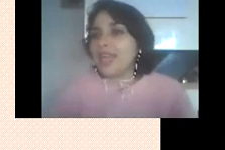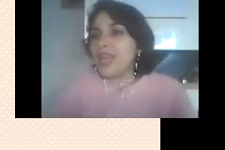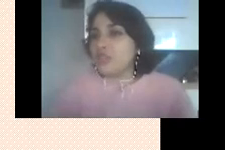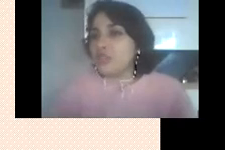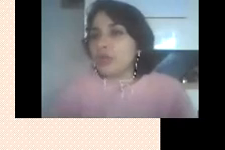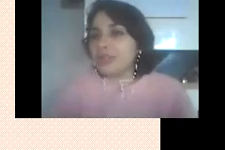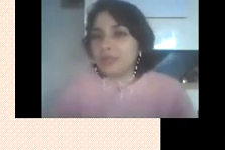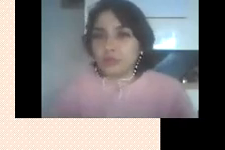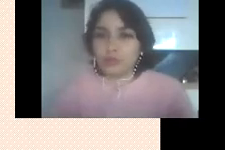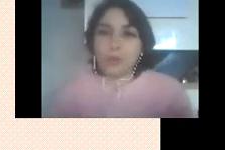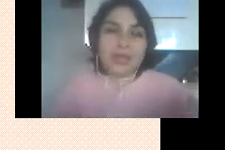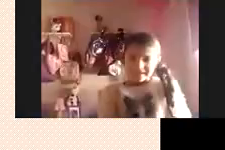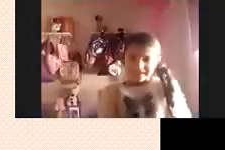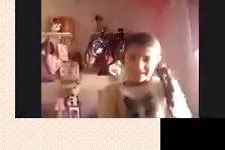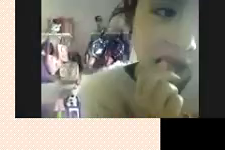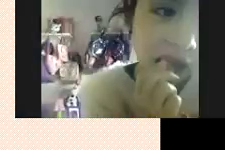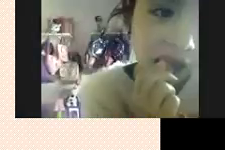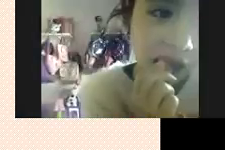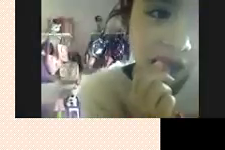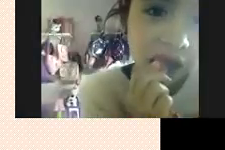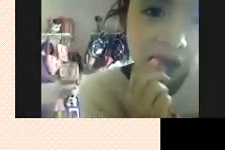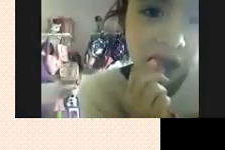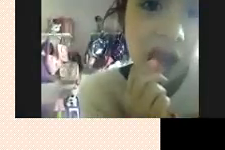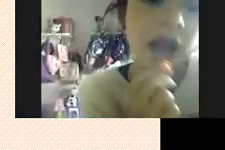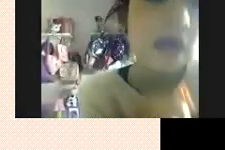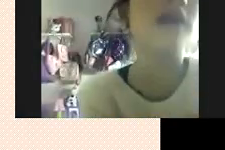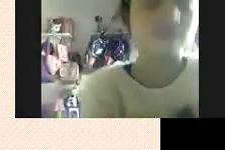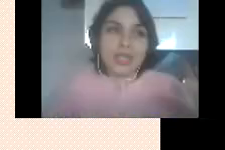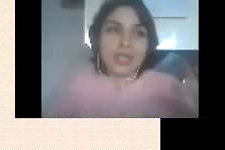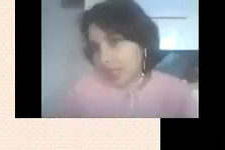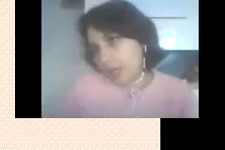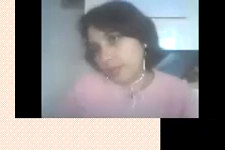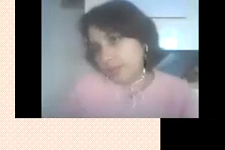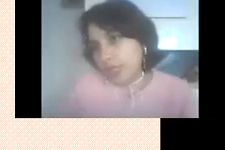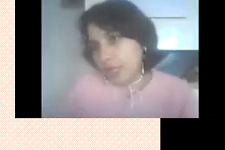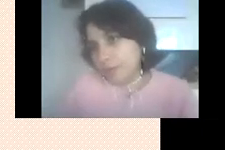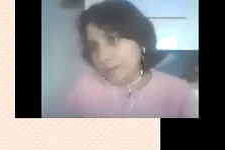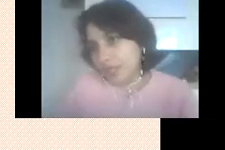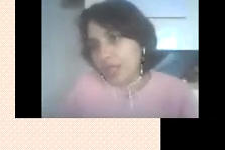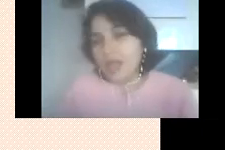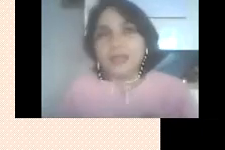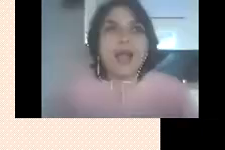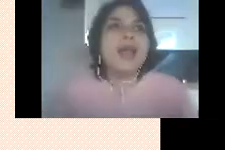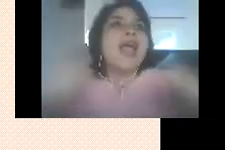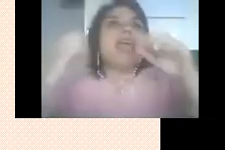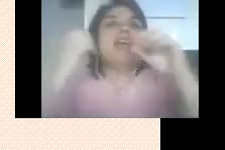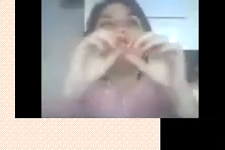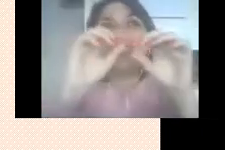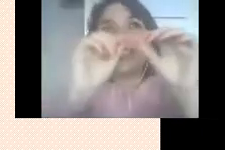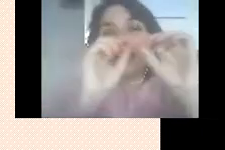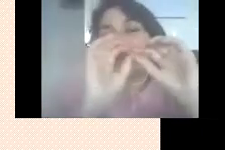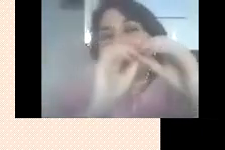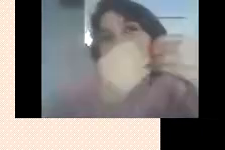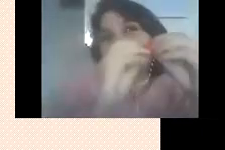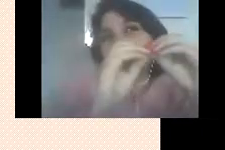Porque yo, por si ustedes, yo mastico chicle, ¿cierto? Le puedo dar la forma que yo quiero al chicle, ¿cierto? ¿Ah?